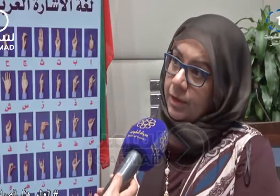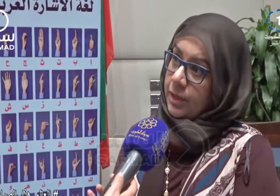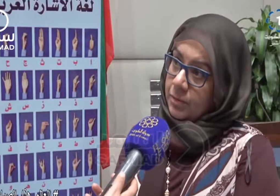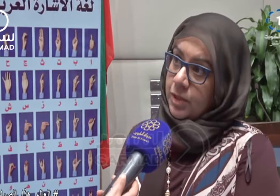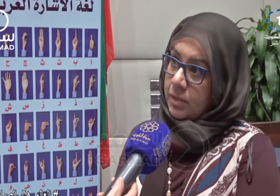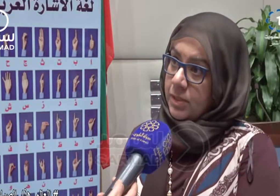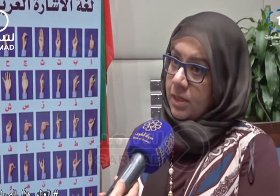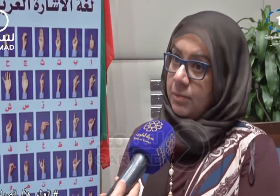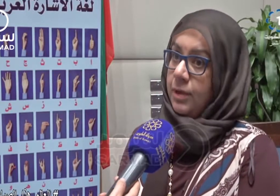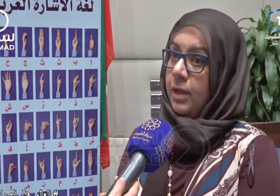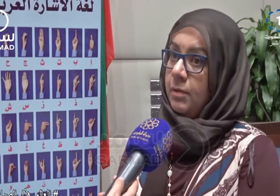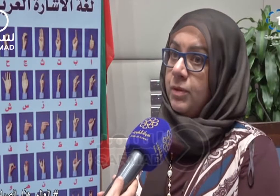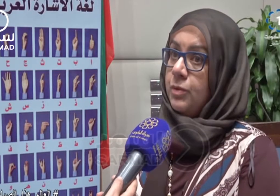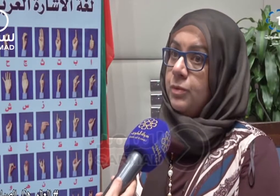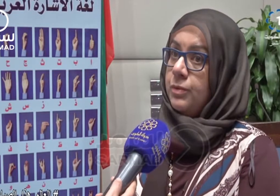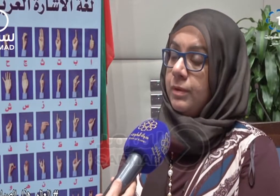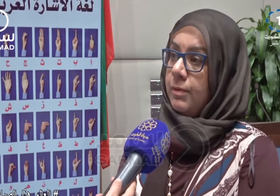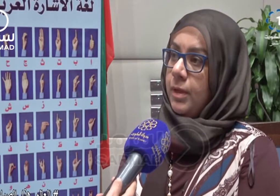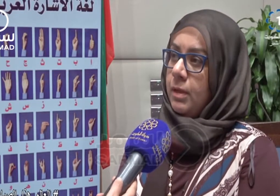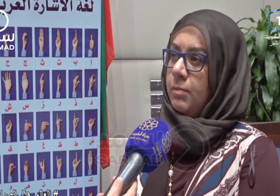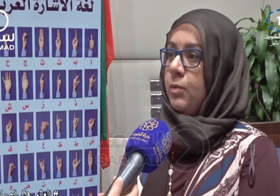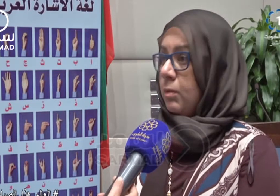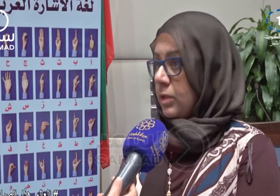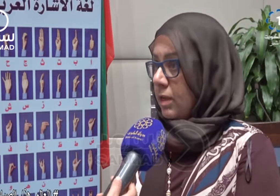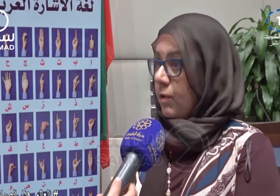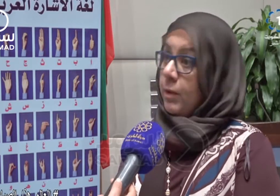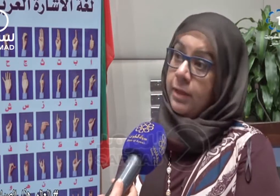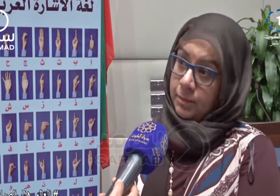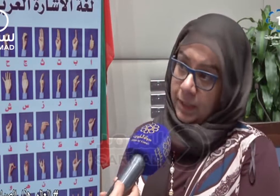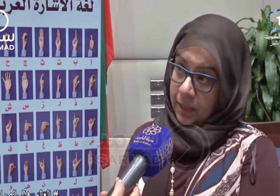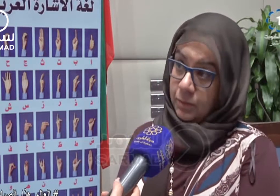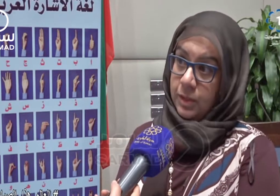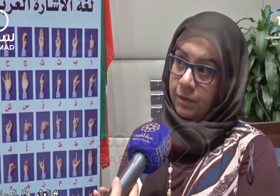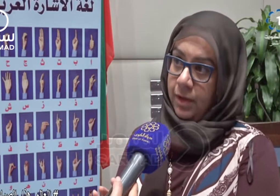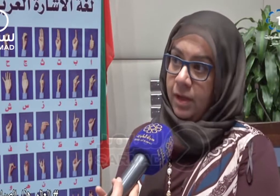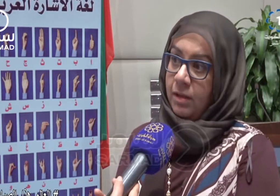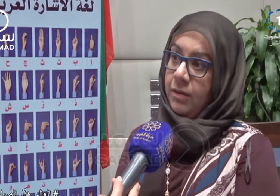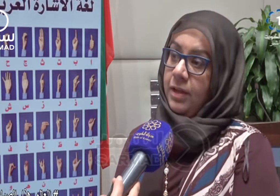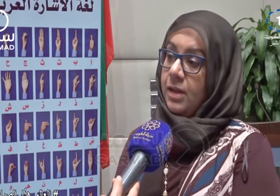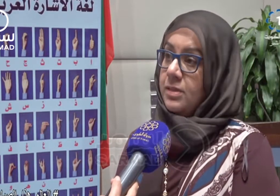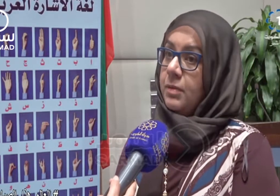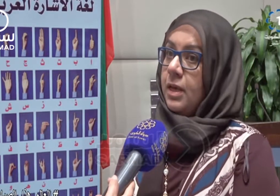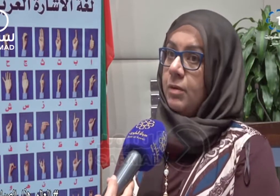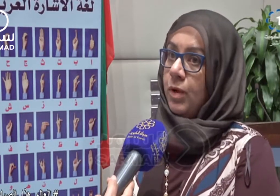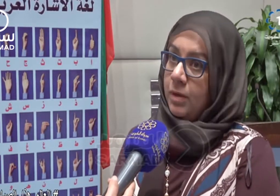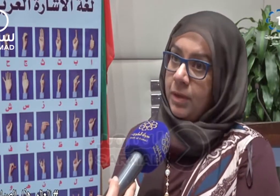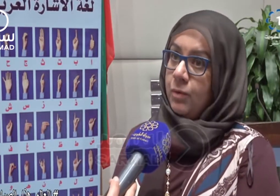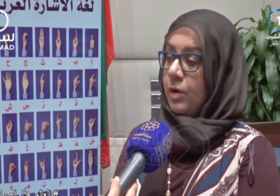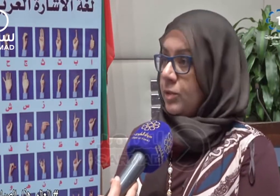عنده مشكلات بالسمع دائما تكون بأنواع مختلفة وبحدات مختلفة، فإحنا لازم كمعلمين